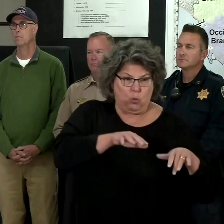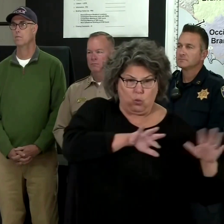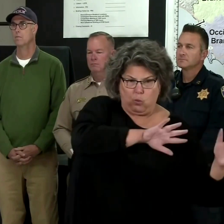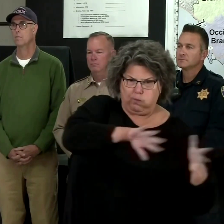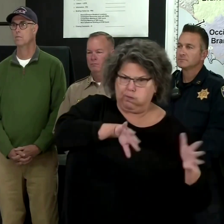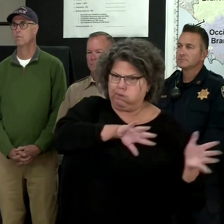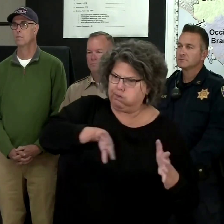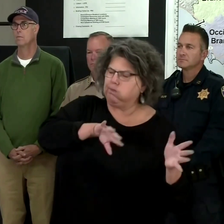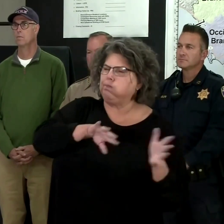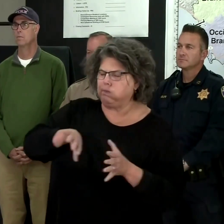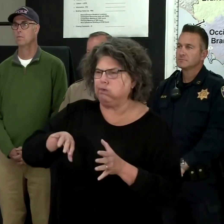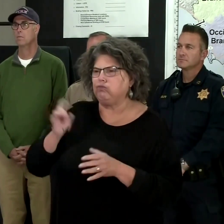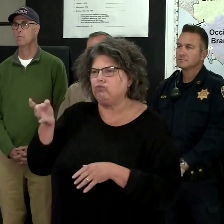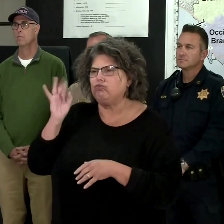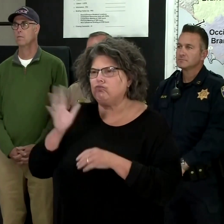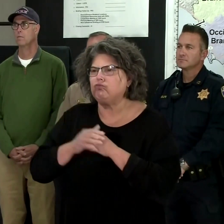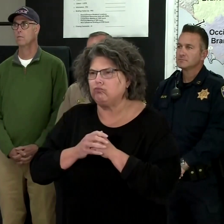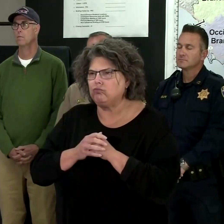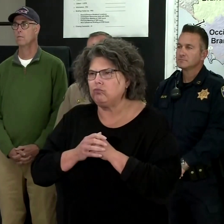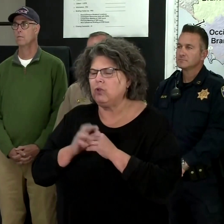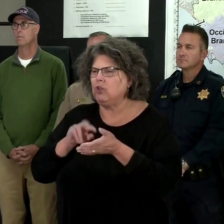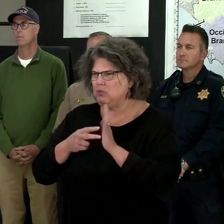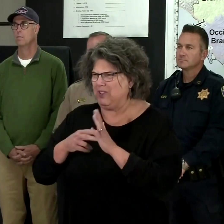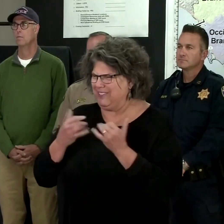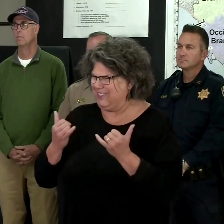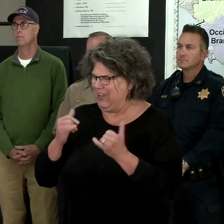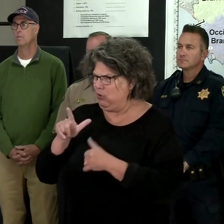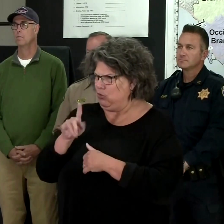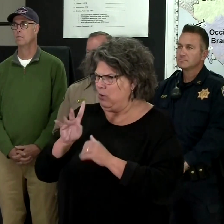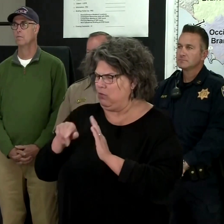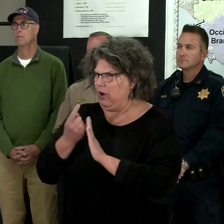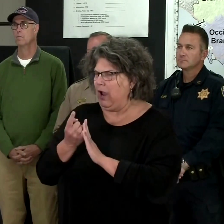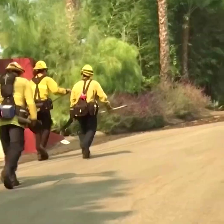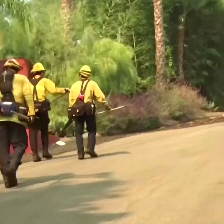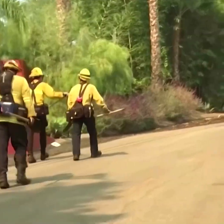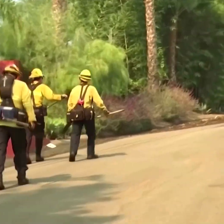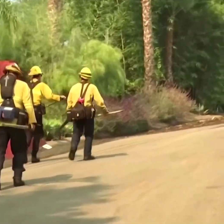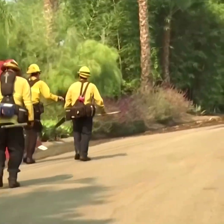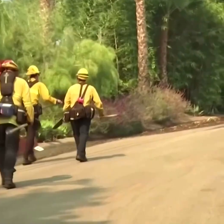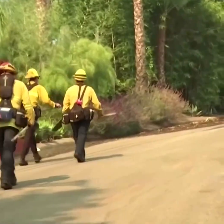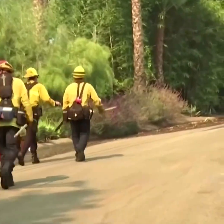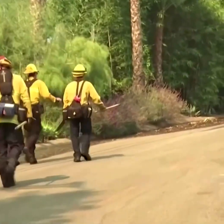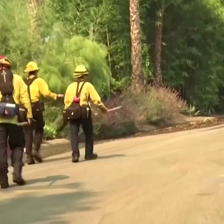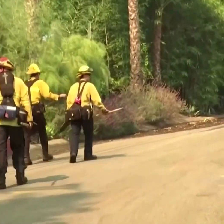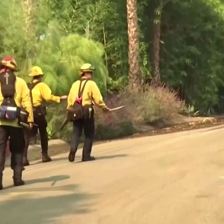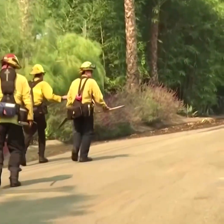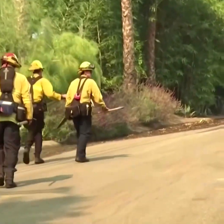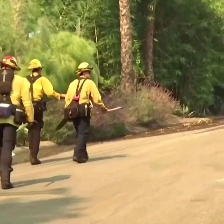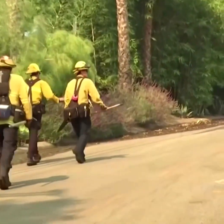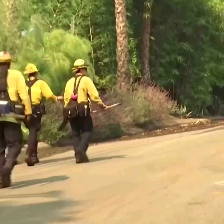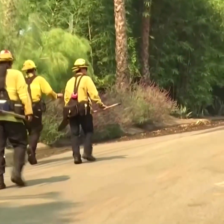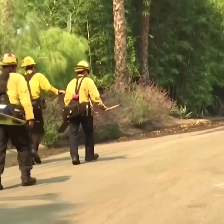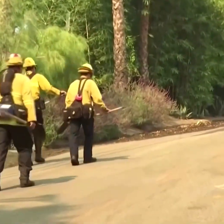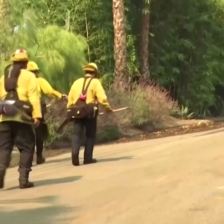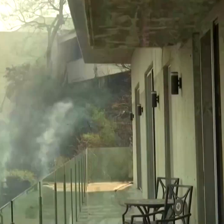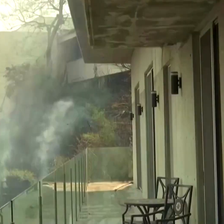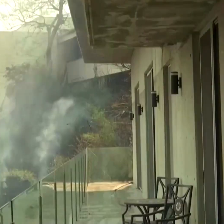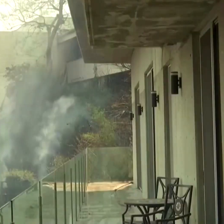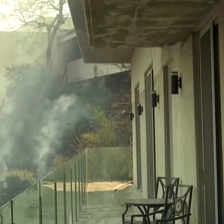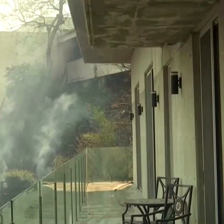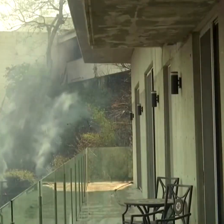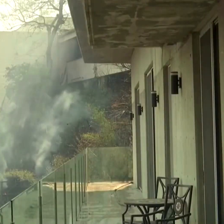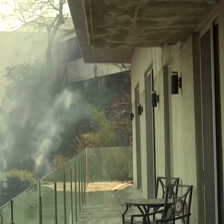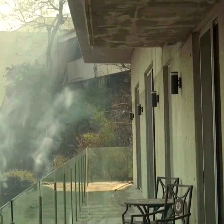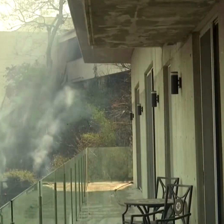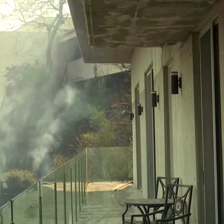phase die gute nachricht ist dass es wenn wir diese phase hinter uns haben in den nächsten fünf bis sieben tagen deutlich günstiger wird